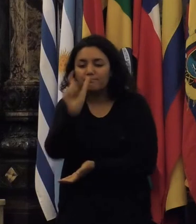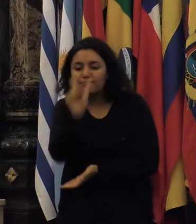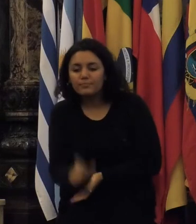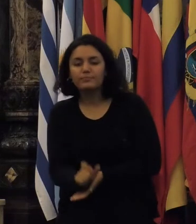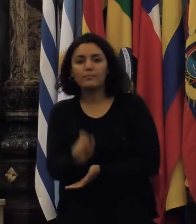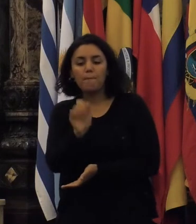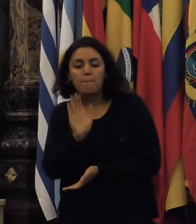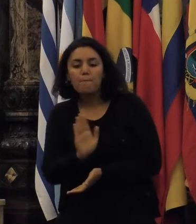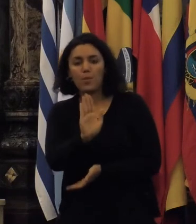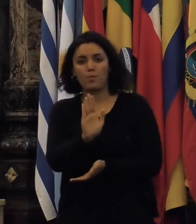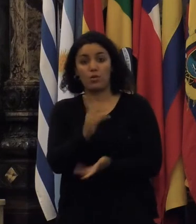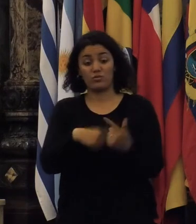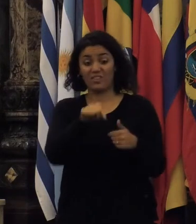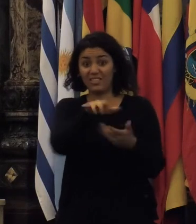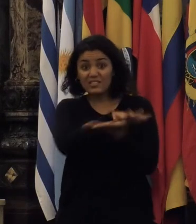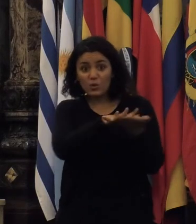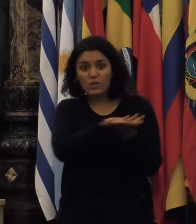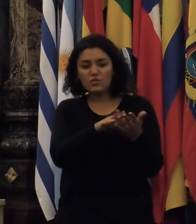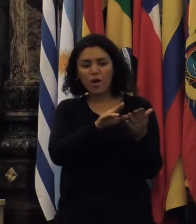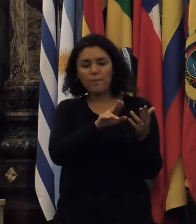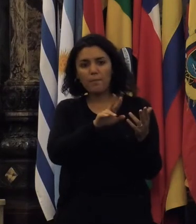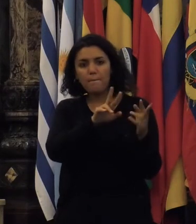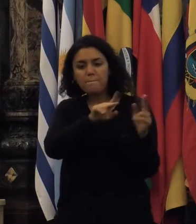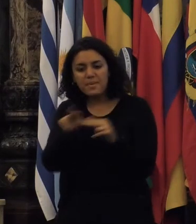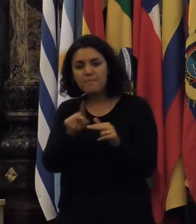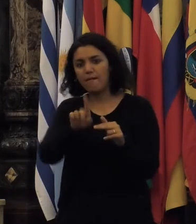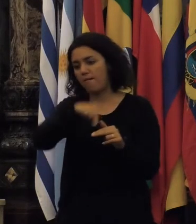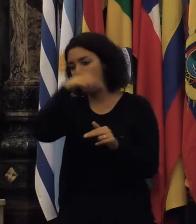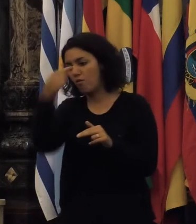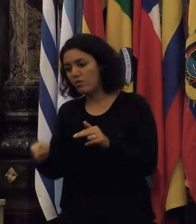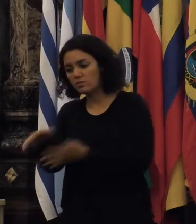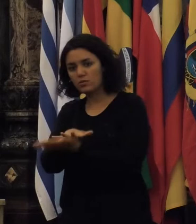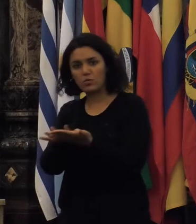caso. Lo que vale para este caso no vale para este otro.